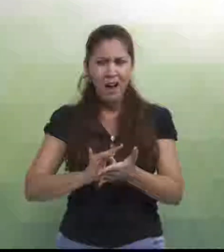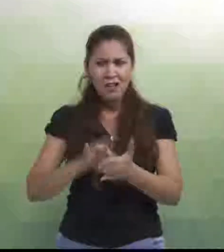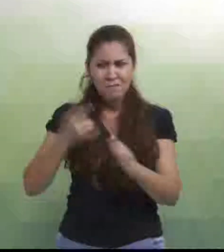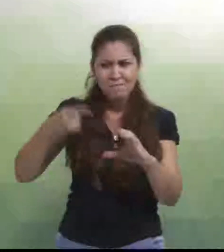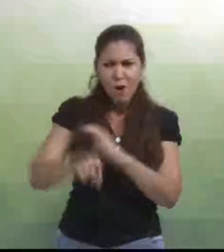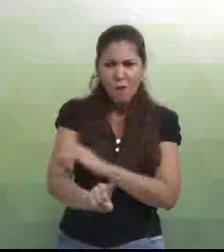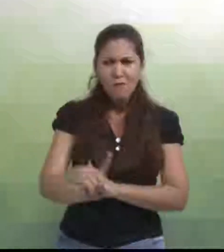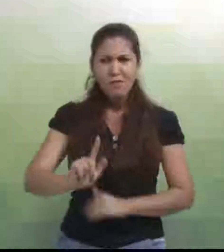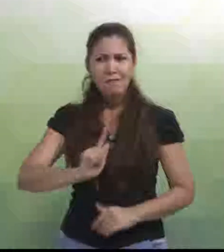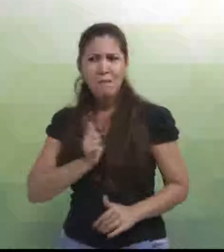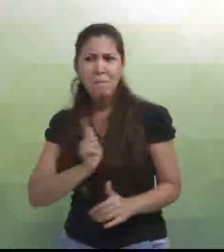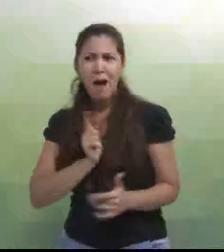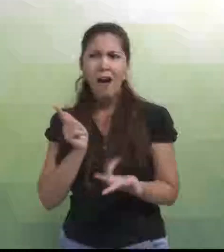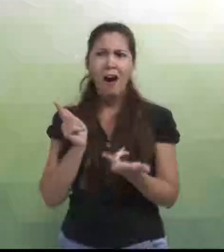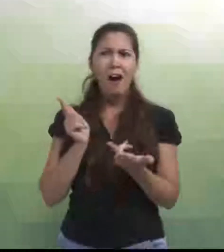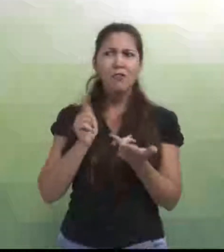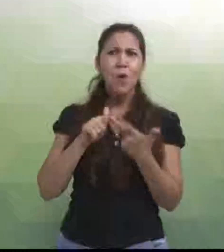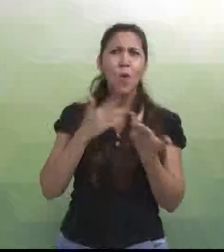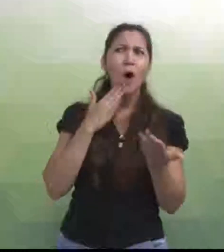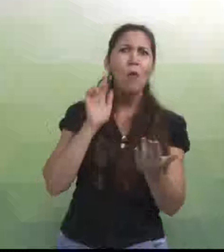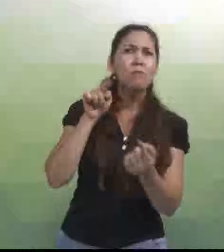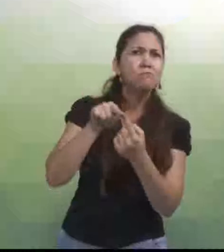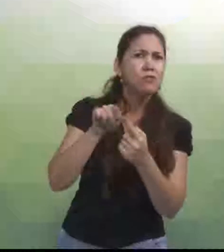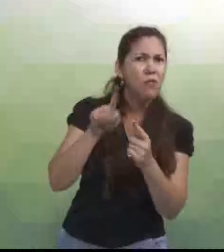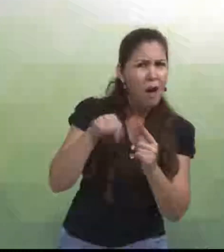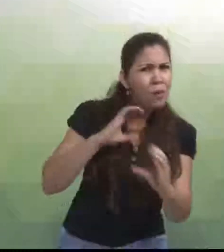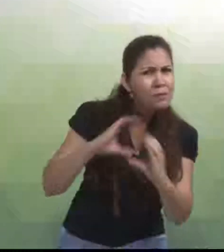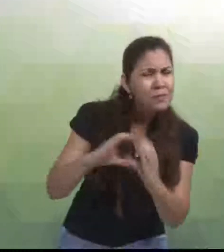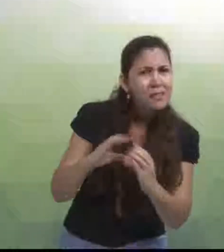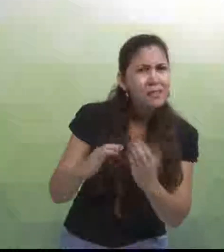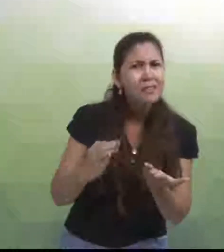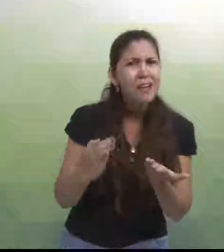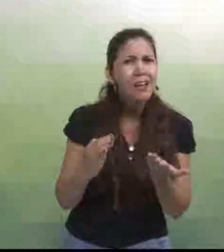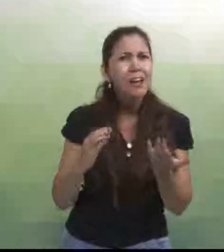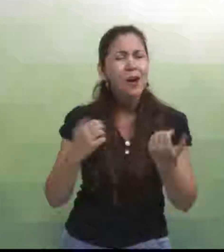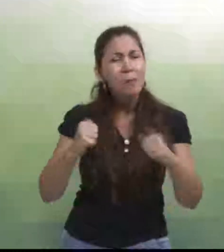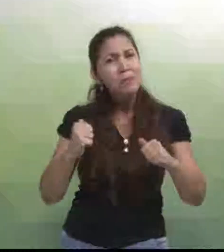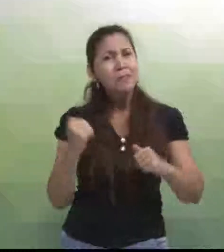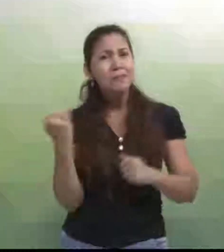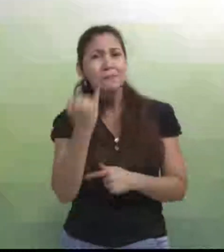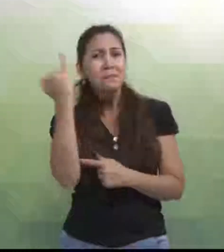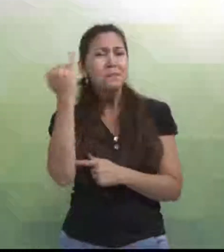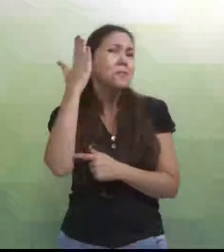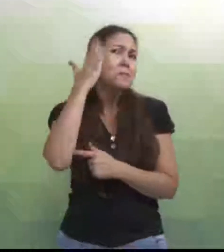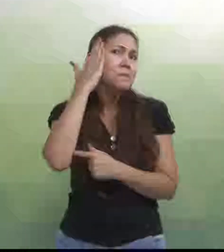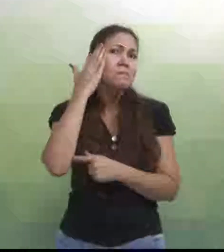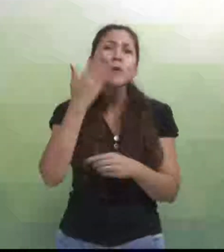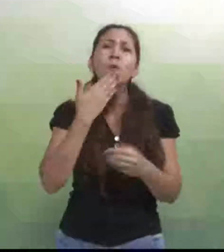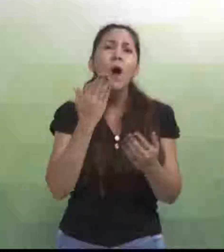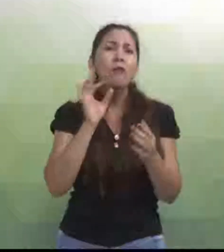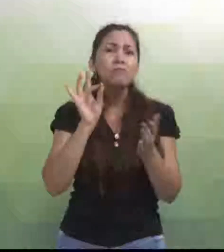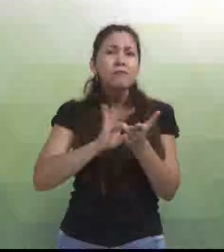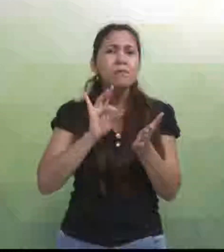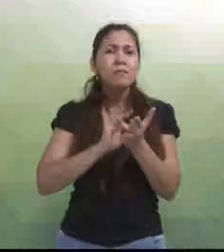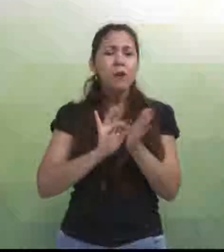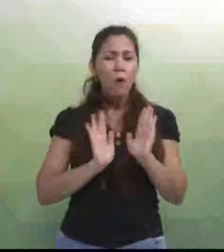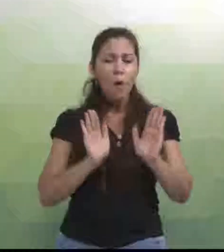gramática? O objetivo é a comunicação. Então, qual é o verdadeiro foco desse ensino para surdos? Então, por